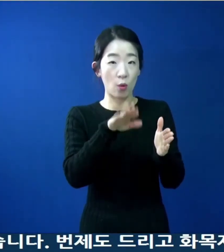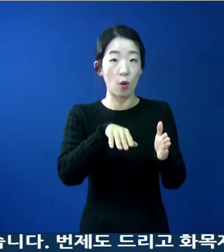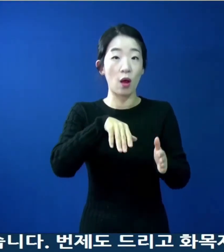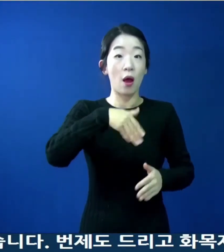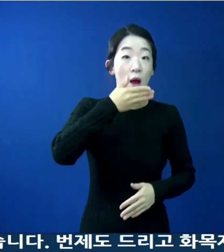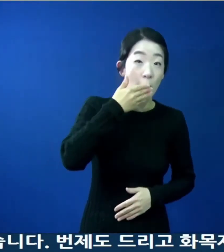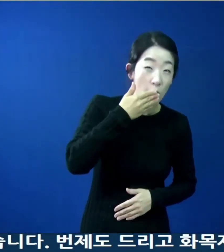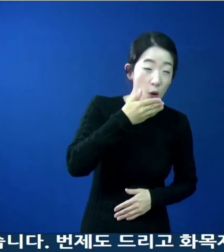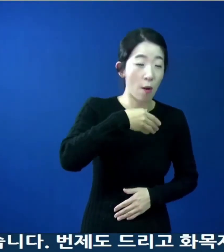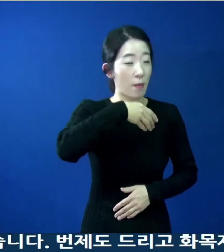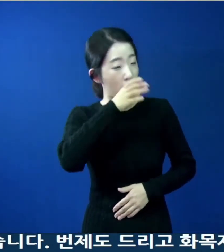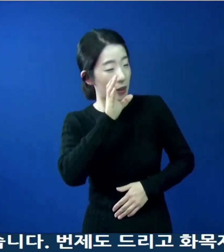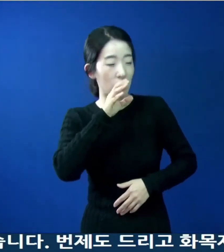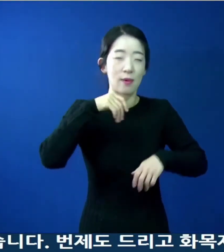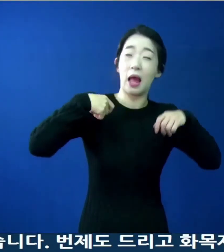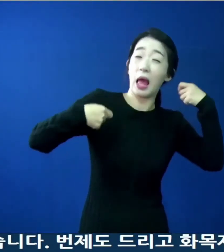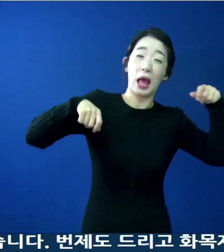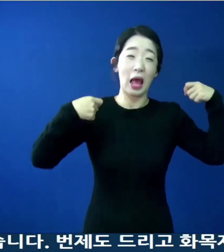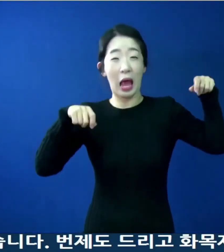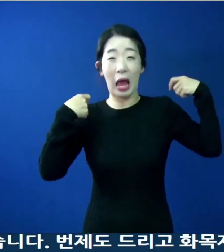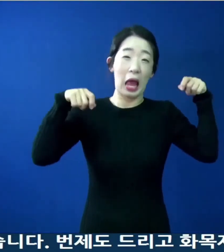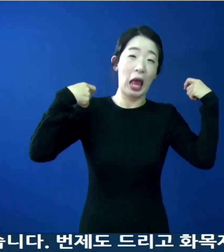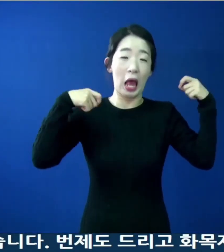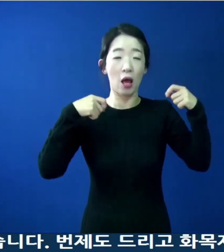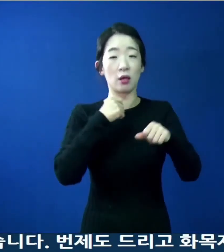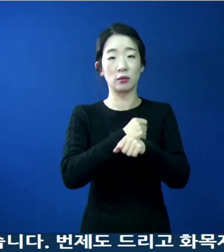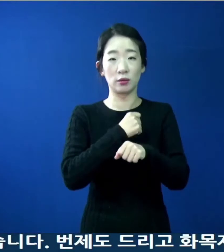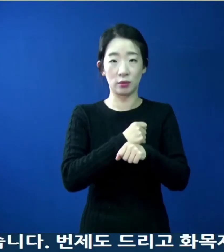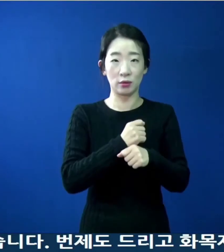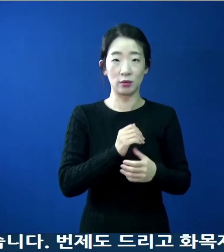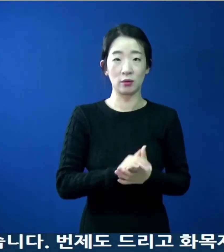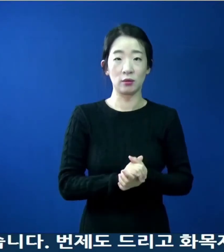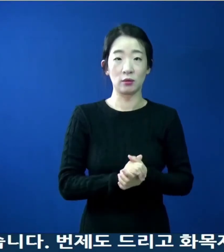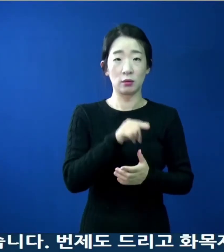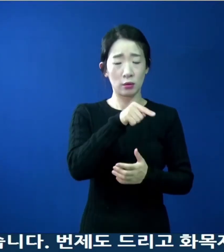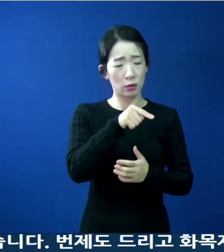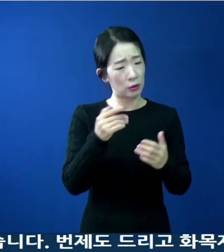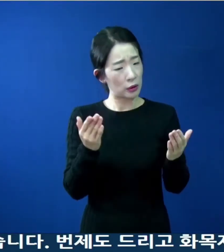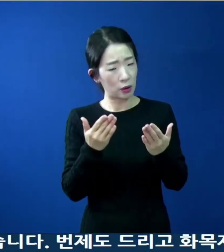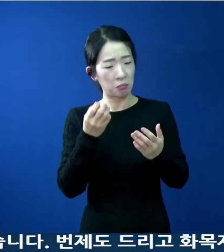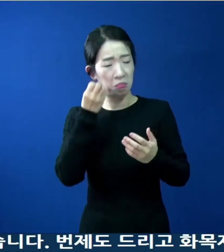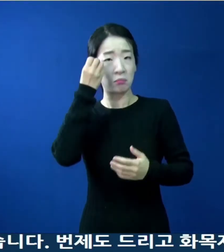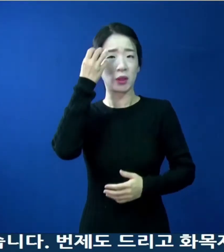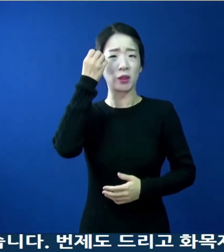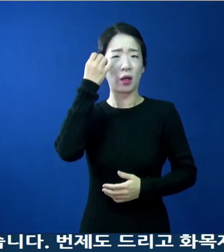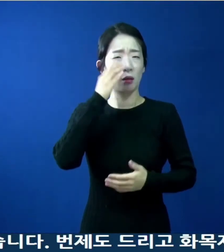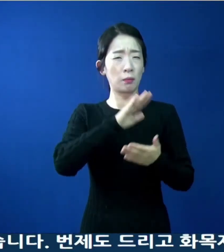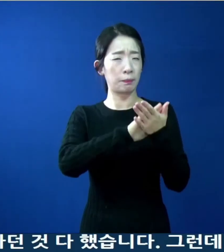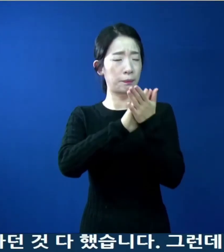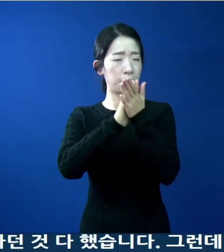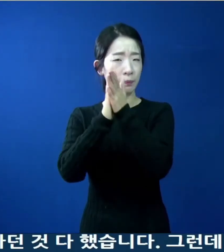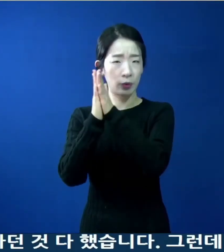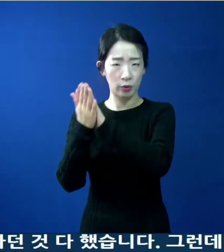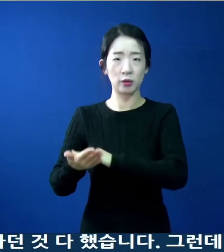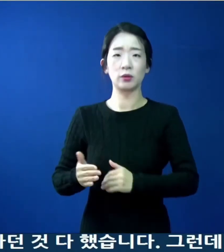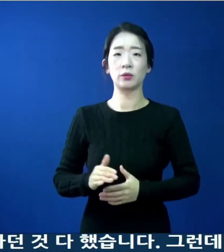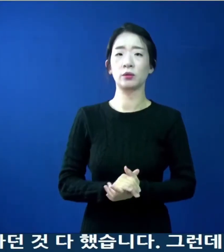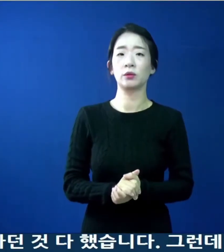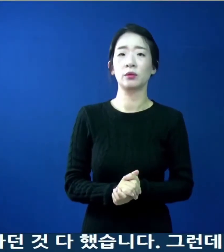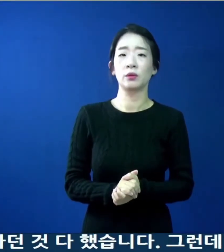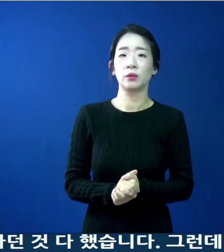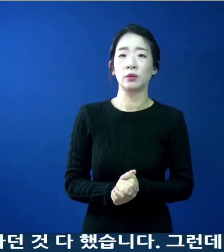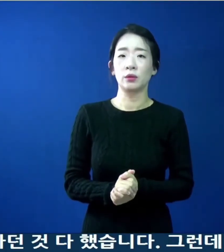먹고 뛰놀고 놀자, 이 일이 바뀐 겁니다. 여러분,